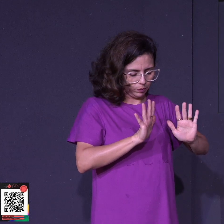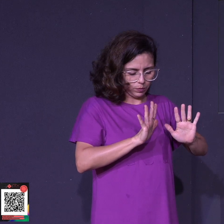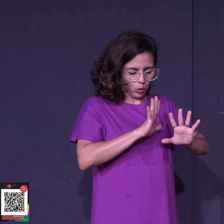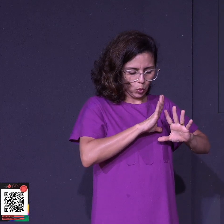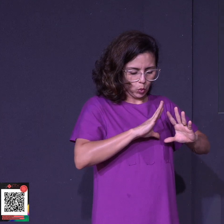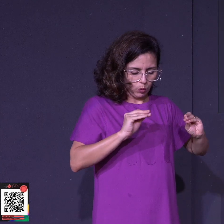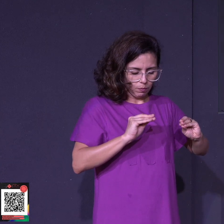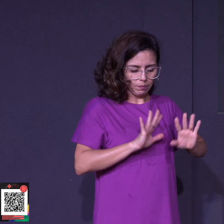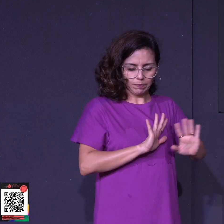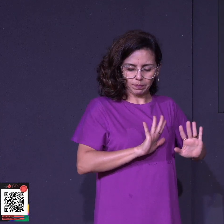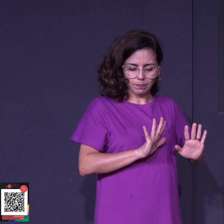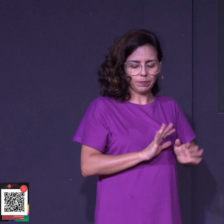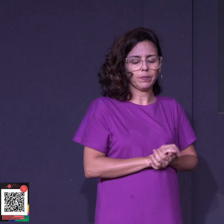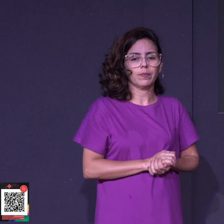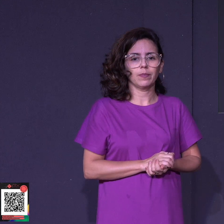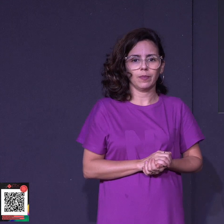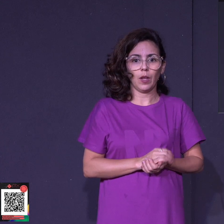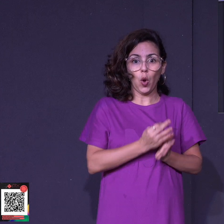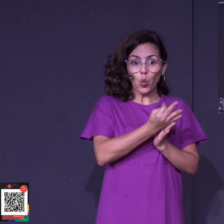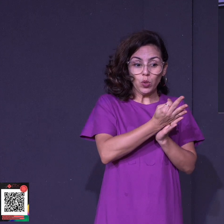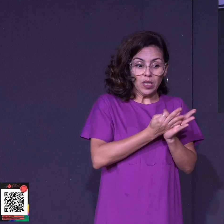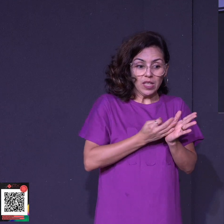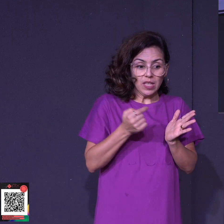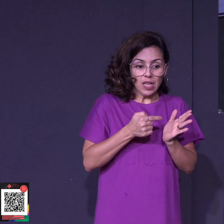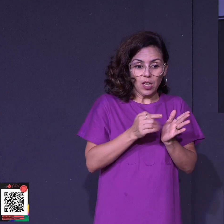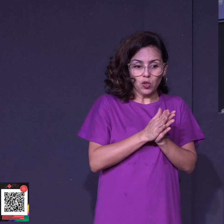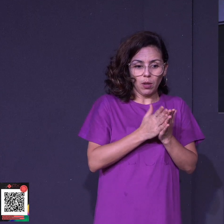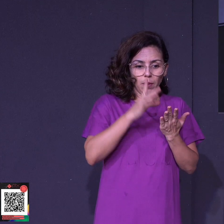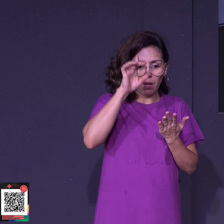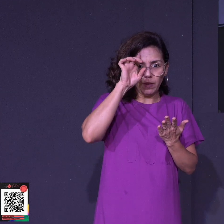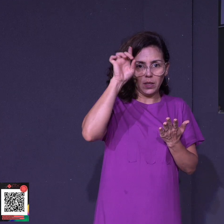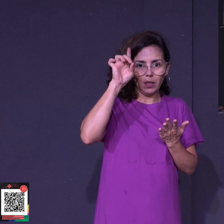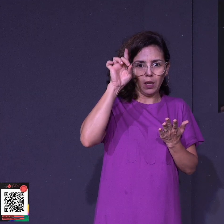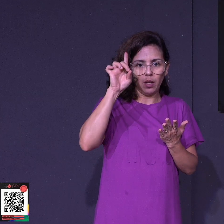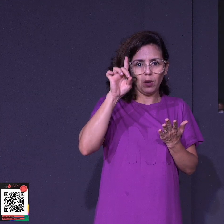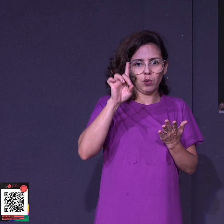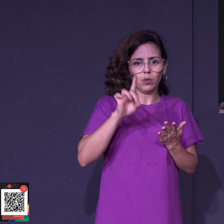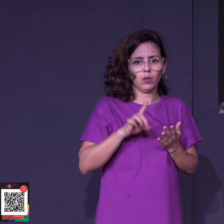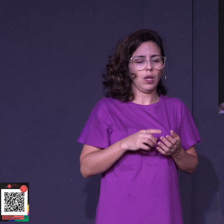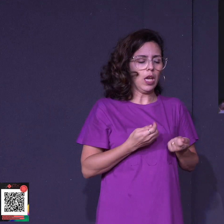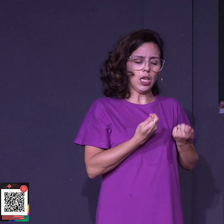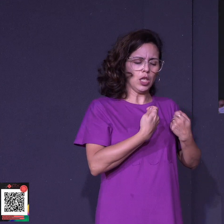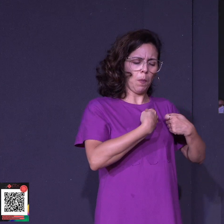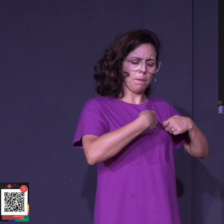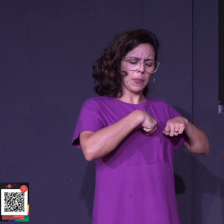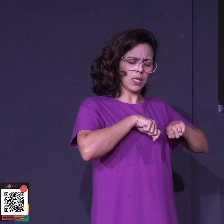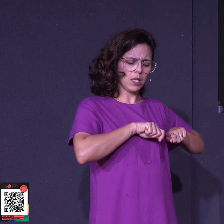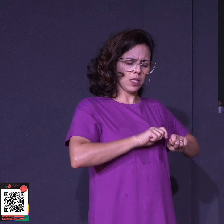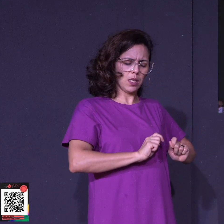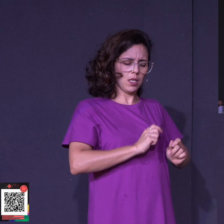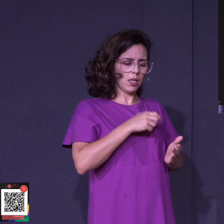Você vai fazer assim, você vai dar esse texto e vai dizer assim: não, irmão daqui,